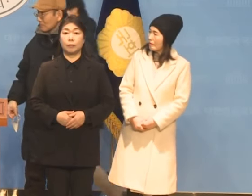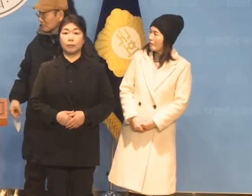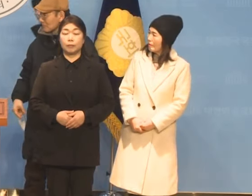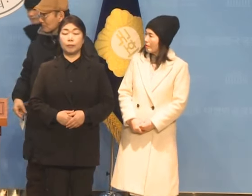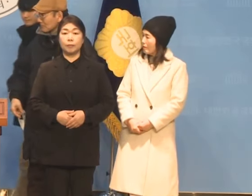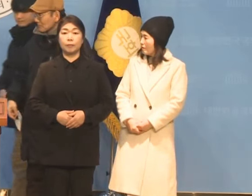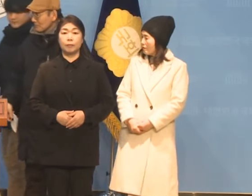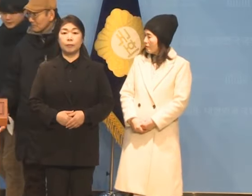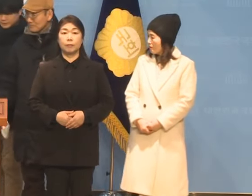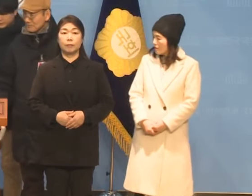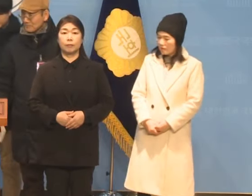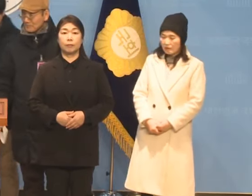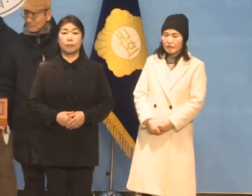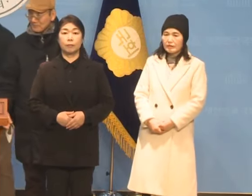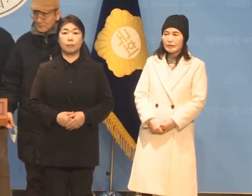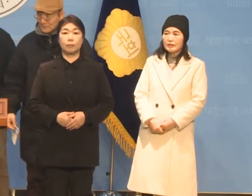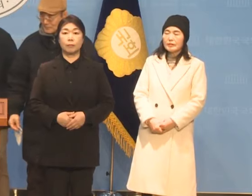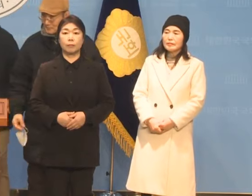됐어? 이렇게